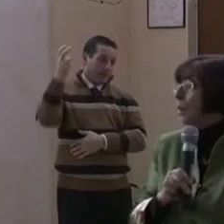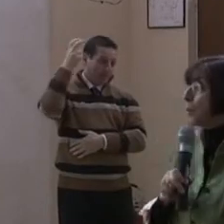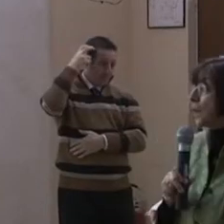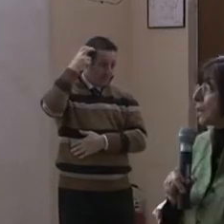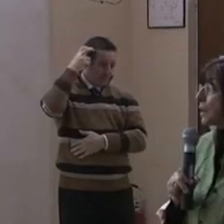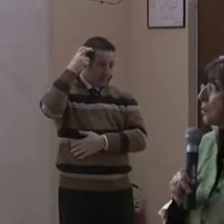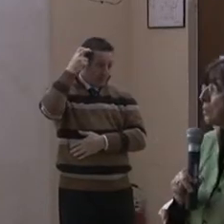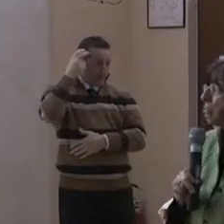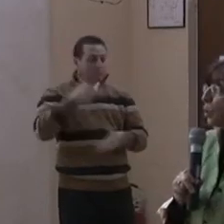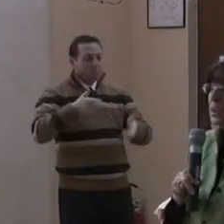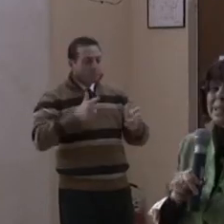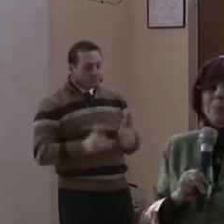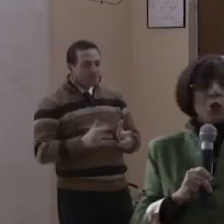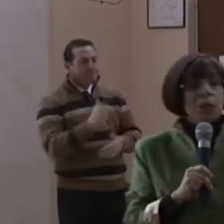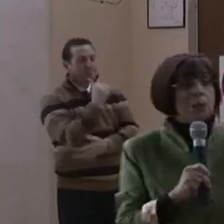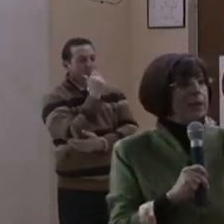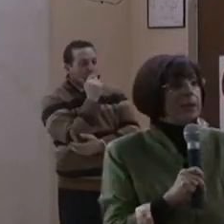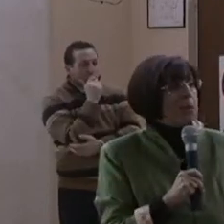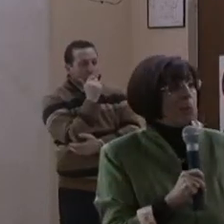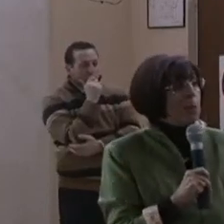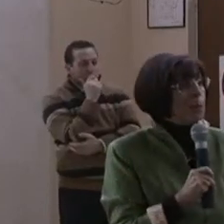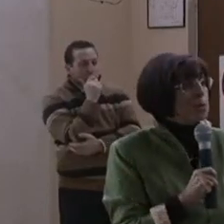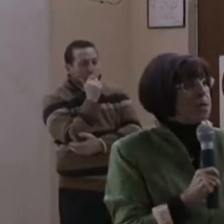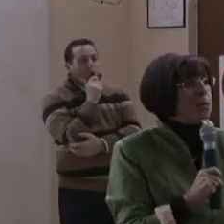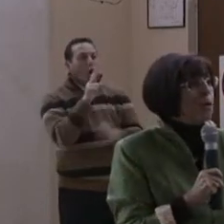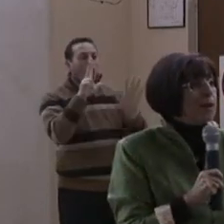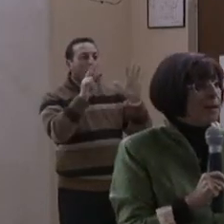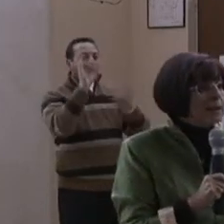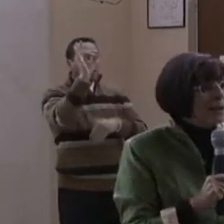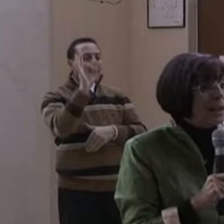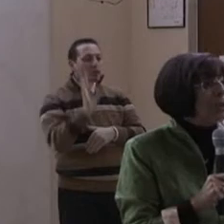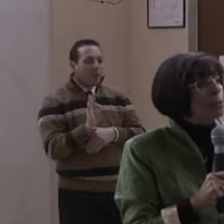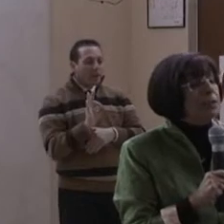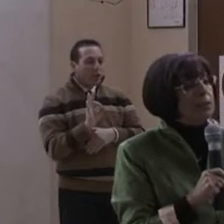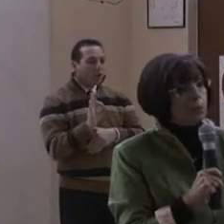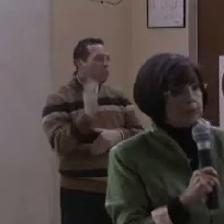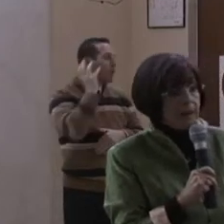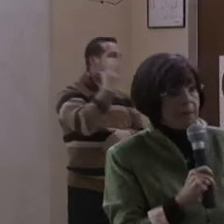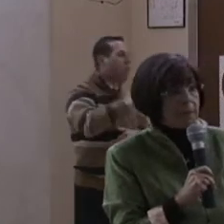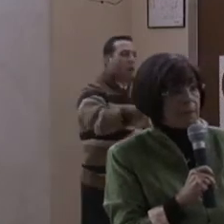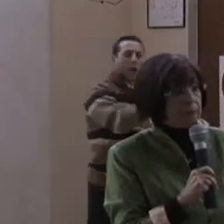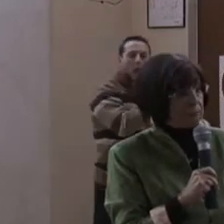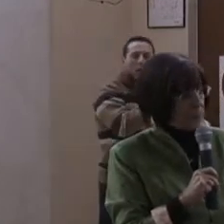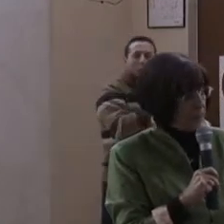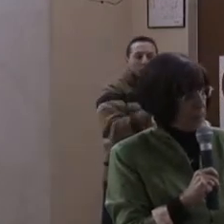protesi, per l'80% del tempo si trova in enorme difficoltà.